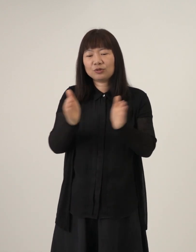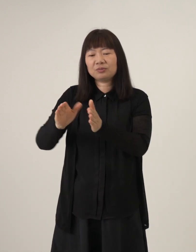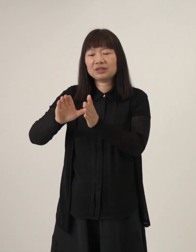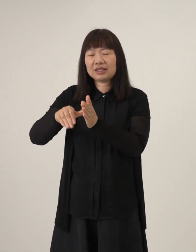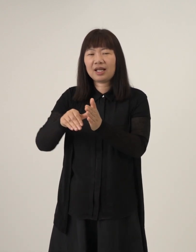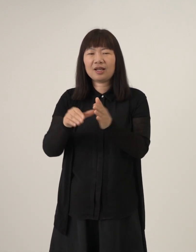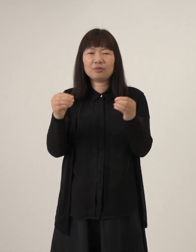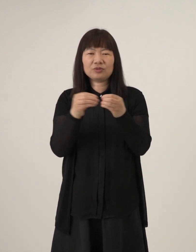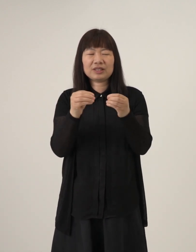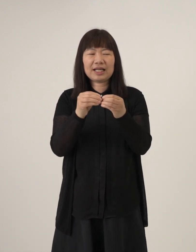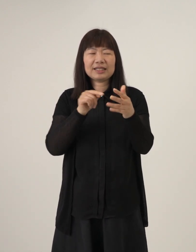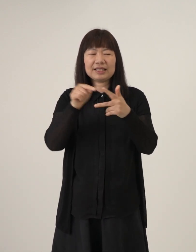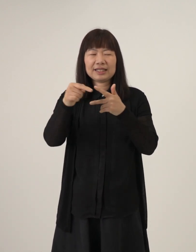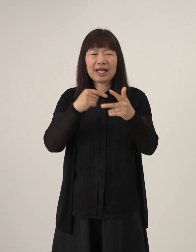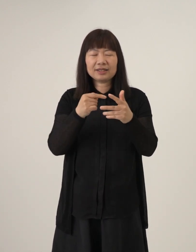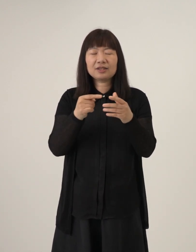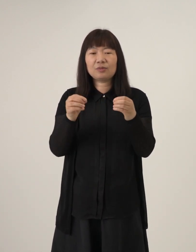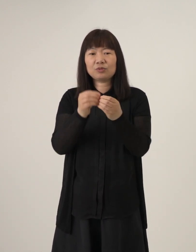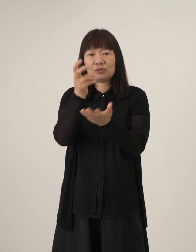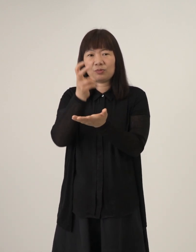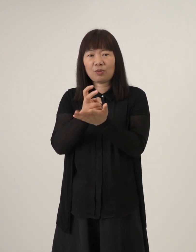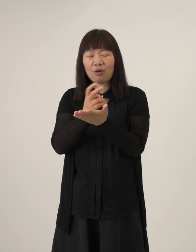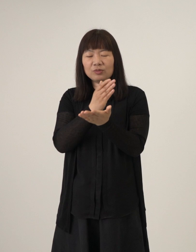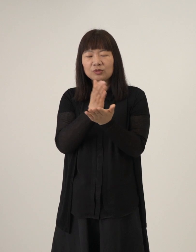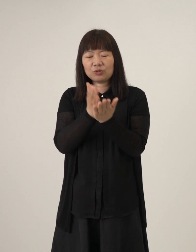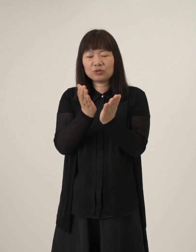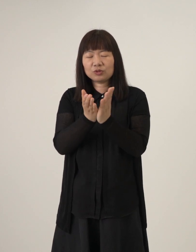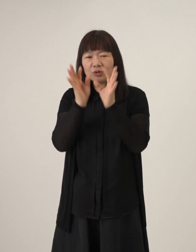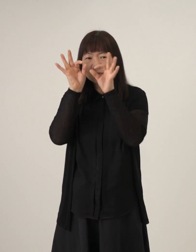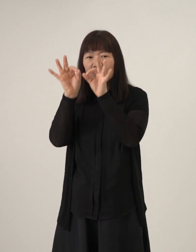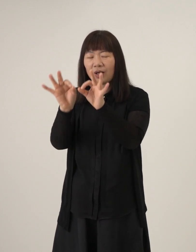문장을 이해하는 문법의 종류 중에